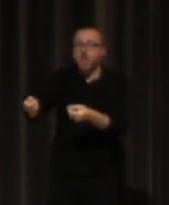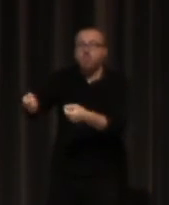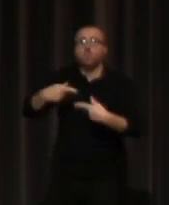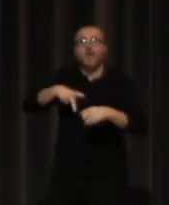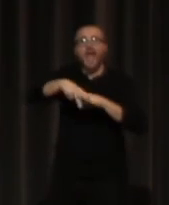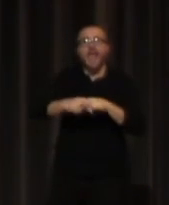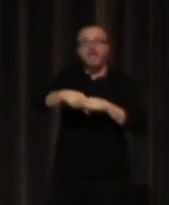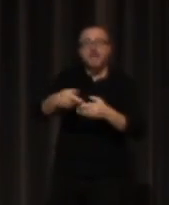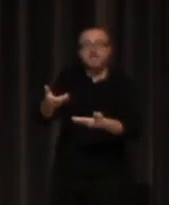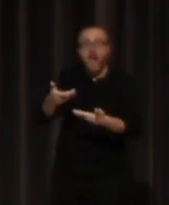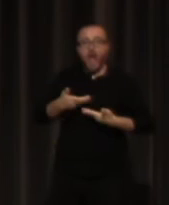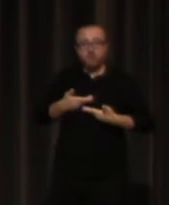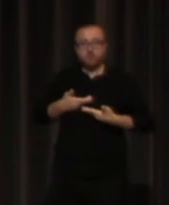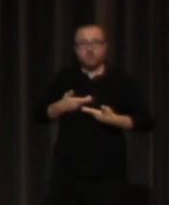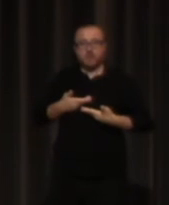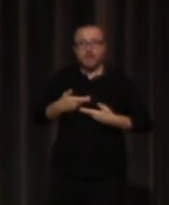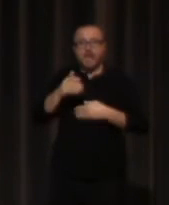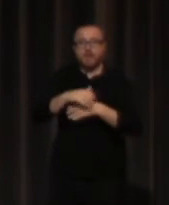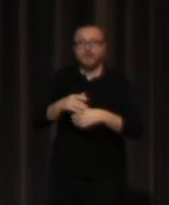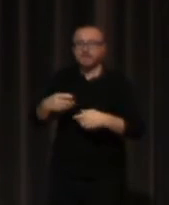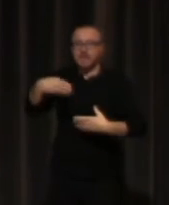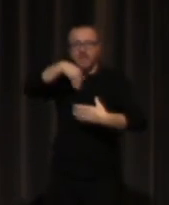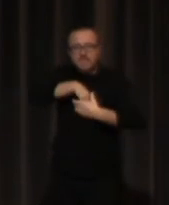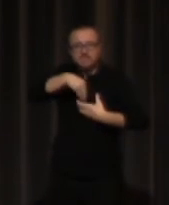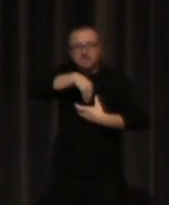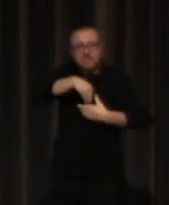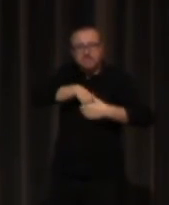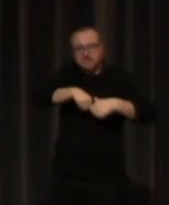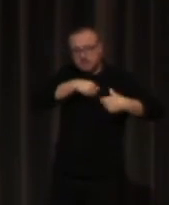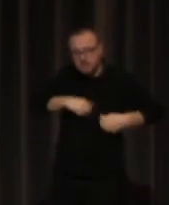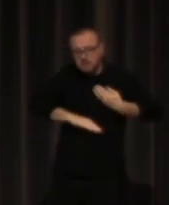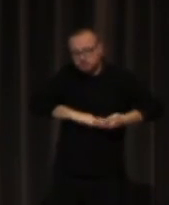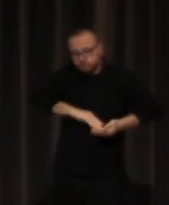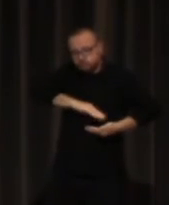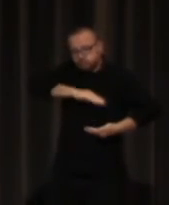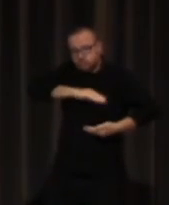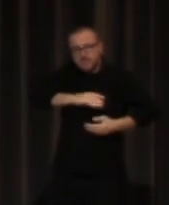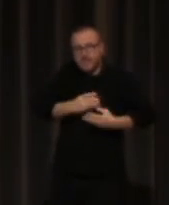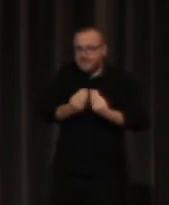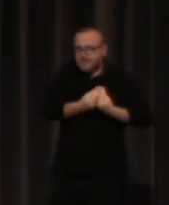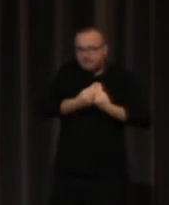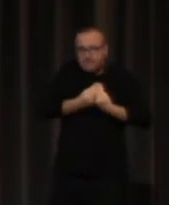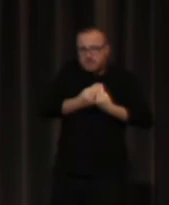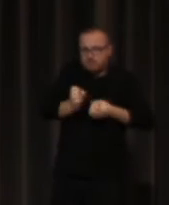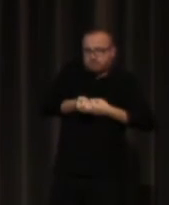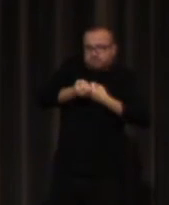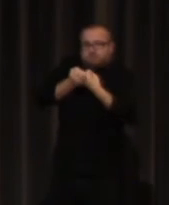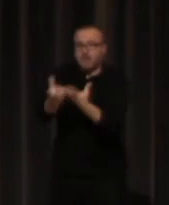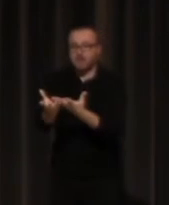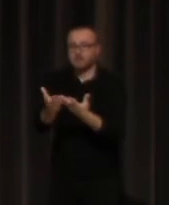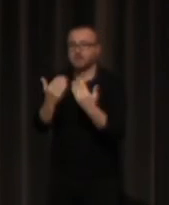produir aquesta sensació que no podem retenir res. El que veiem és allò que veiem, fins on arriba